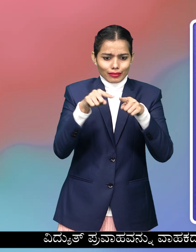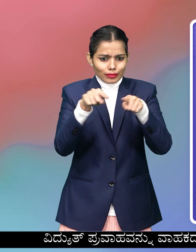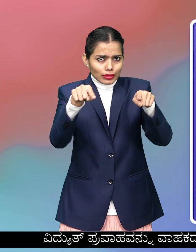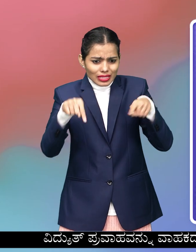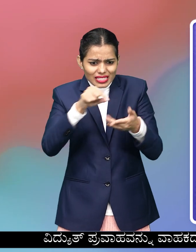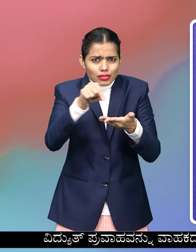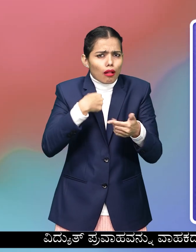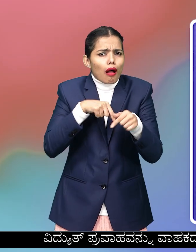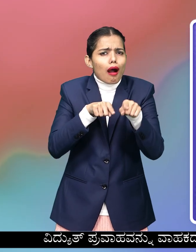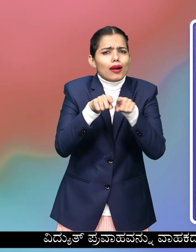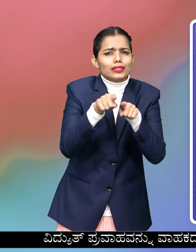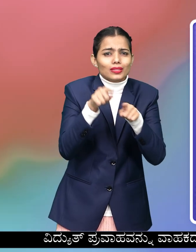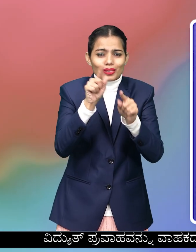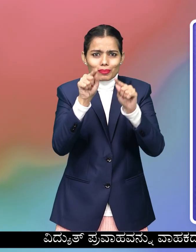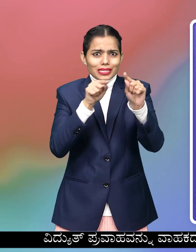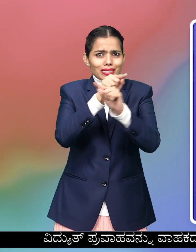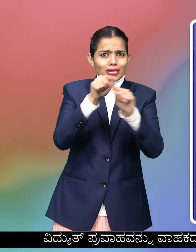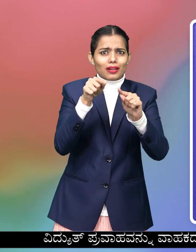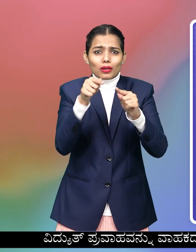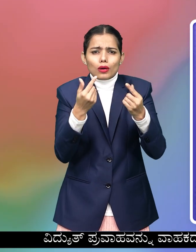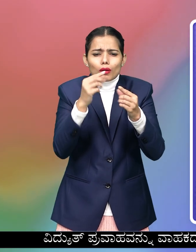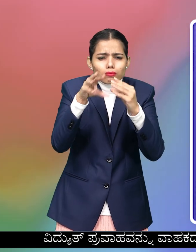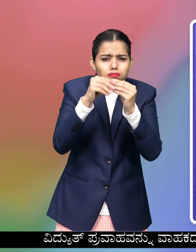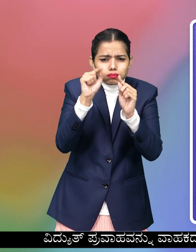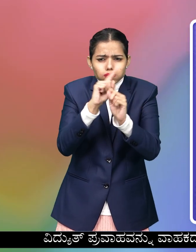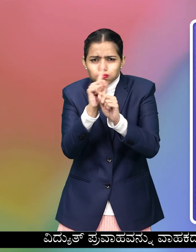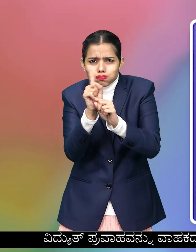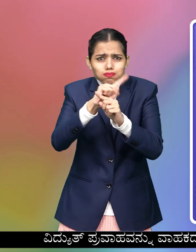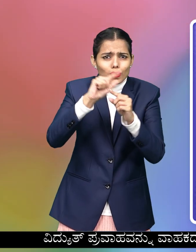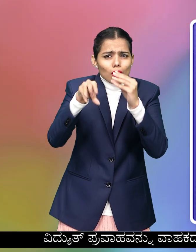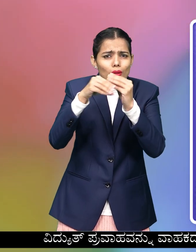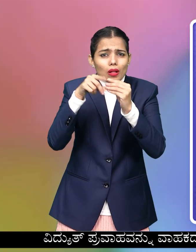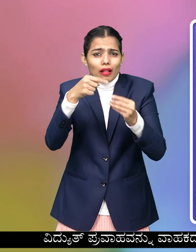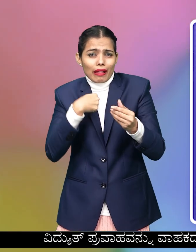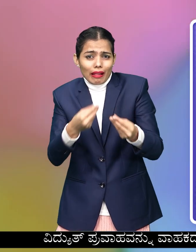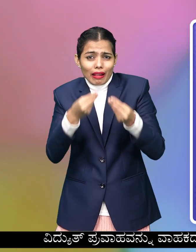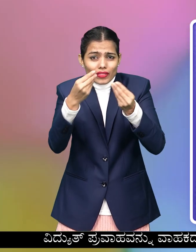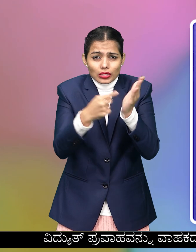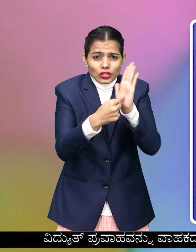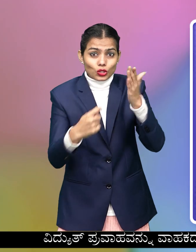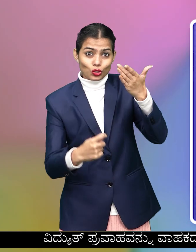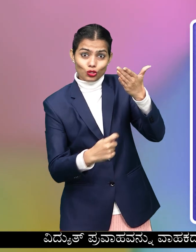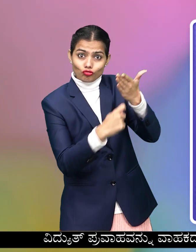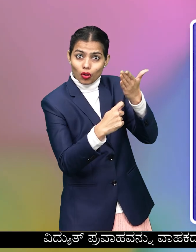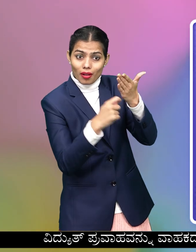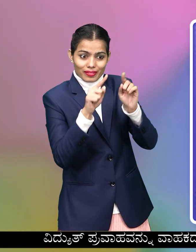ವಿದ್ಯುತ್ ಪ್ರವಾಹವನ್ನು ವಾಹಕದಲ್ಲಿನ ಶುಲ್ಕಗಳ ಹರಿವಿನ ದರ ಎಂದು ವ್ಯಾಖ್ಯಾನಿಸಲಾಗಿದೆ.